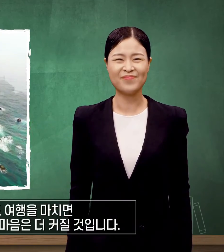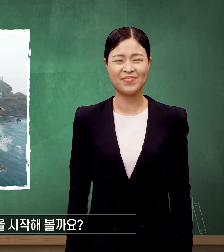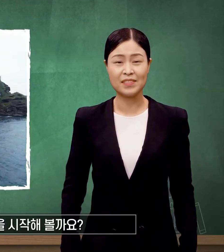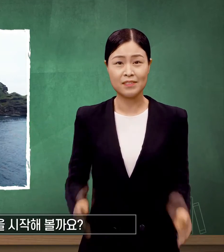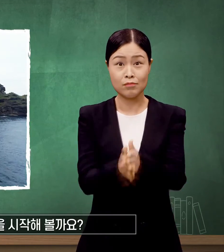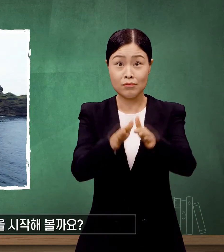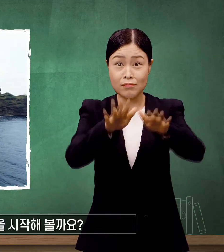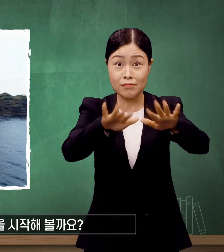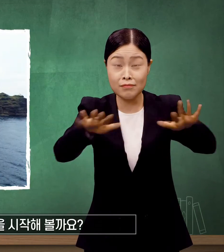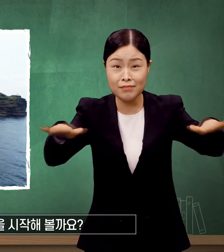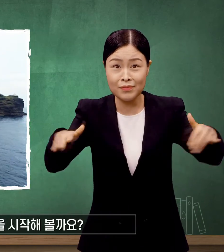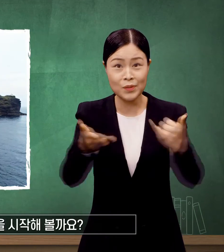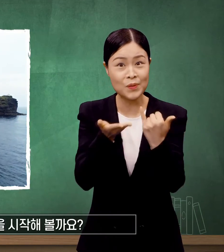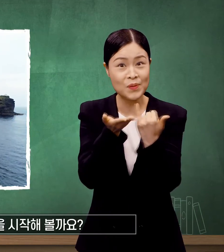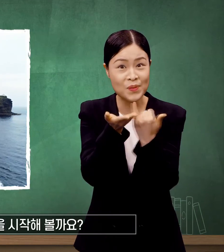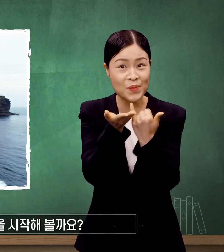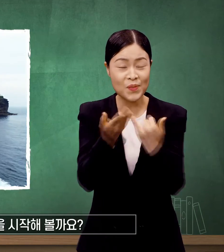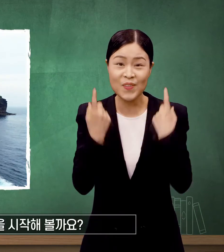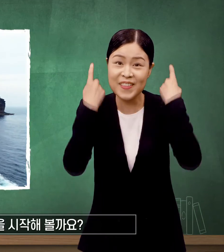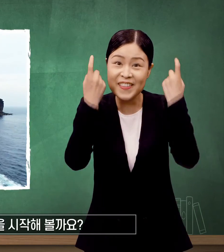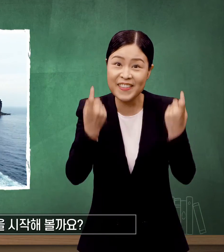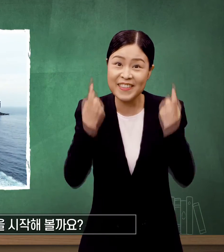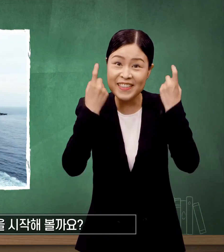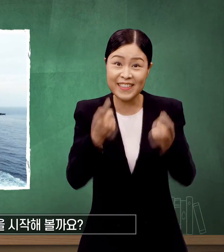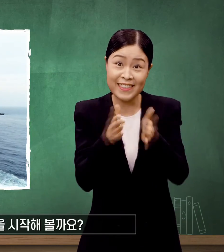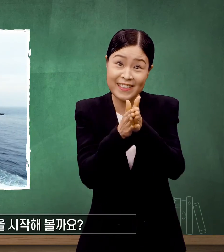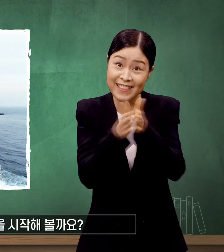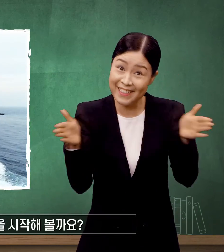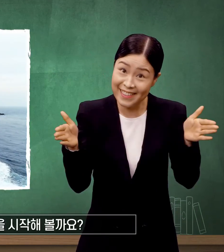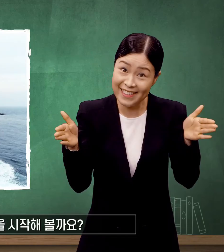자, 그럼 독도 여행을 시작해 볼까요?